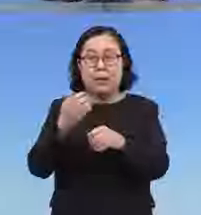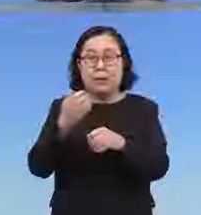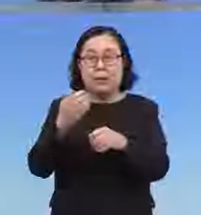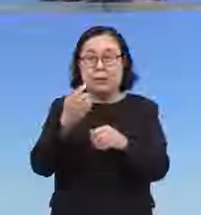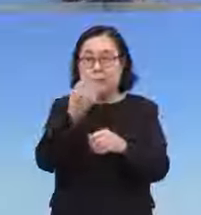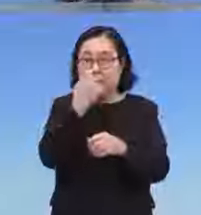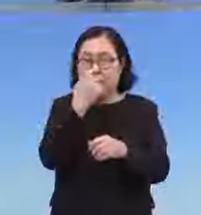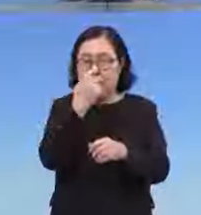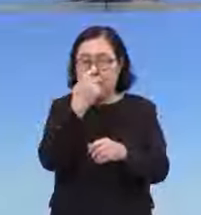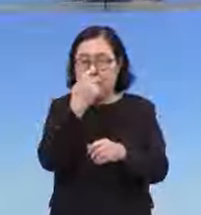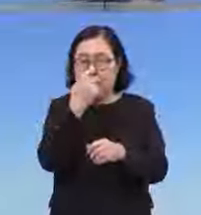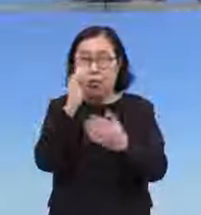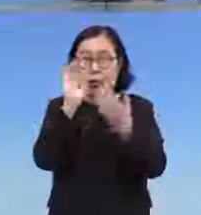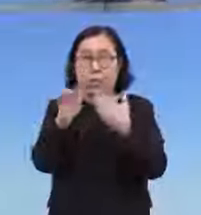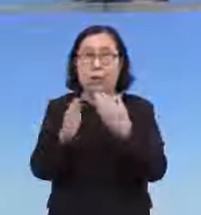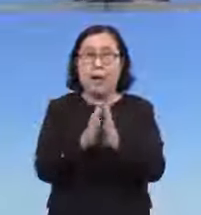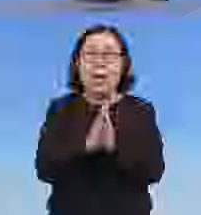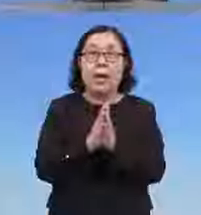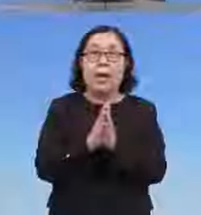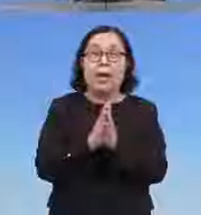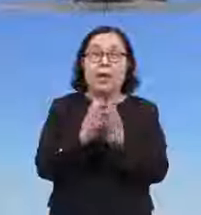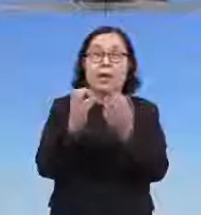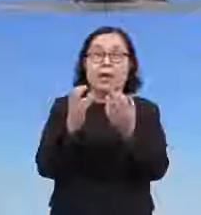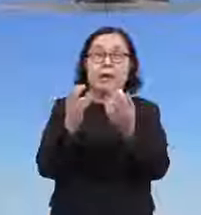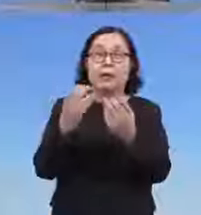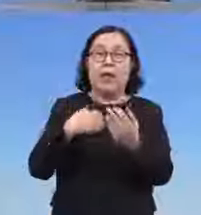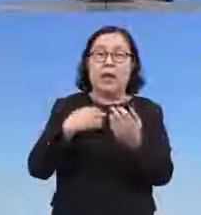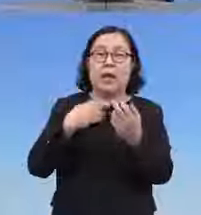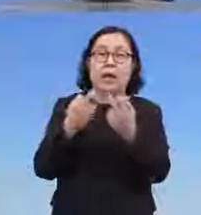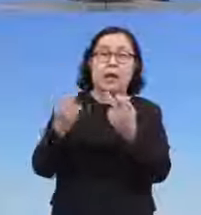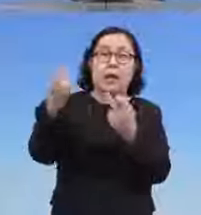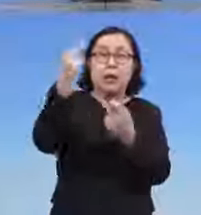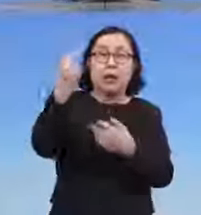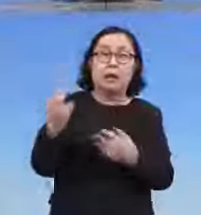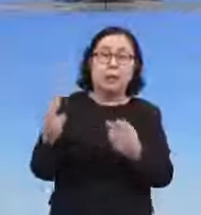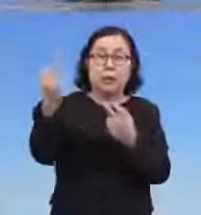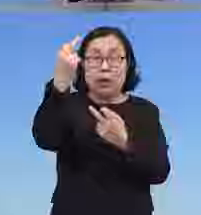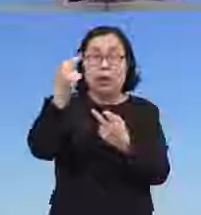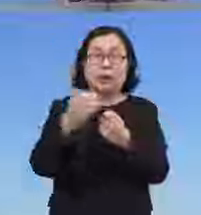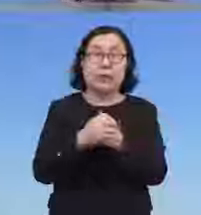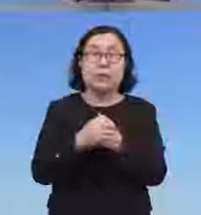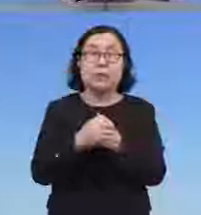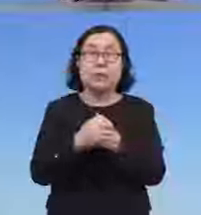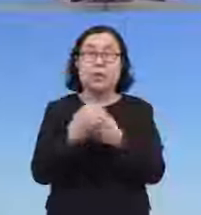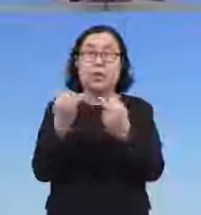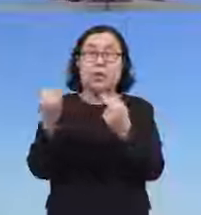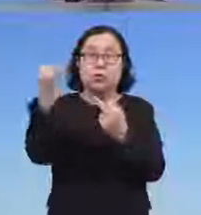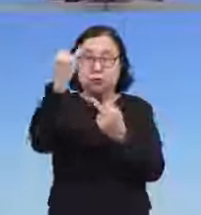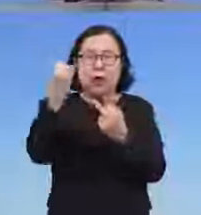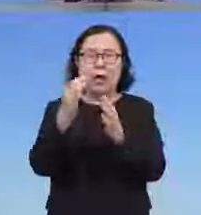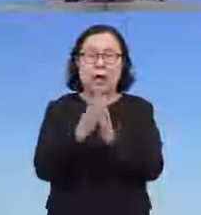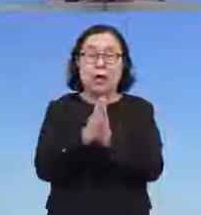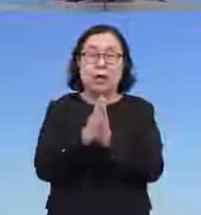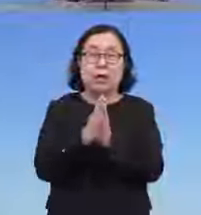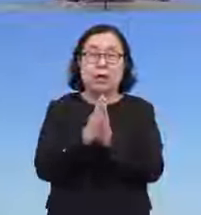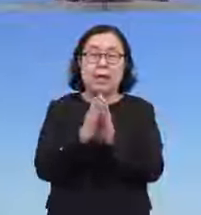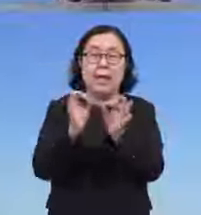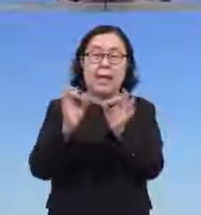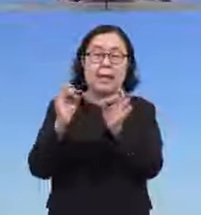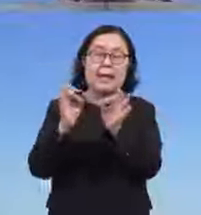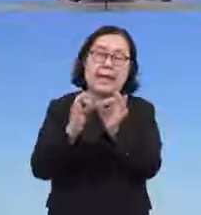하고 나서 우리 형님 집 담보로 해서 돈을 은행 빚을 내고, 참 우리 누나 세 분이 눈물의